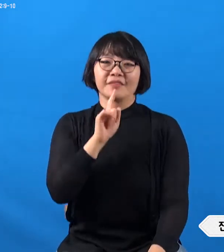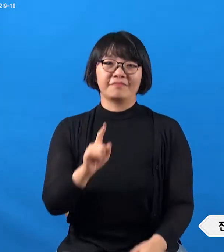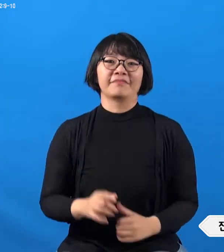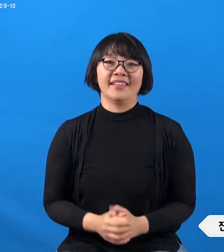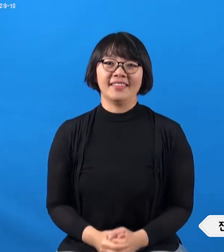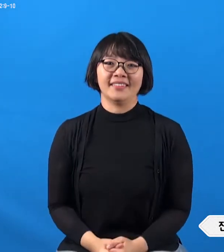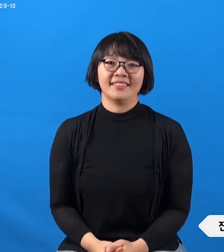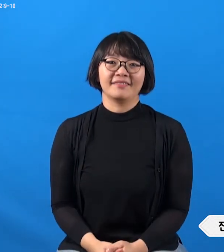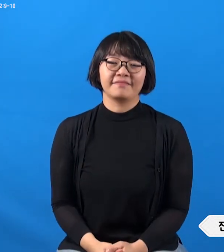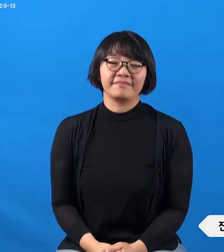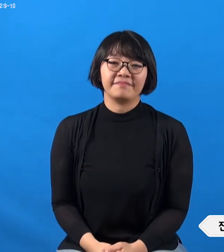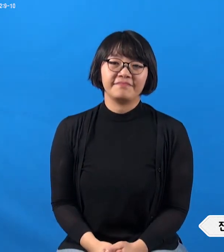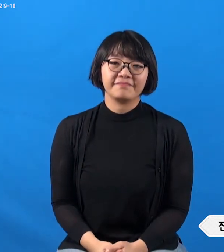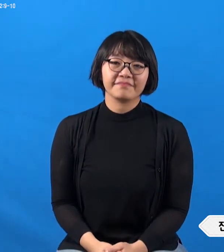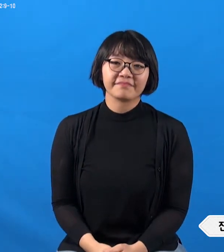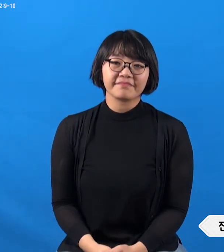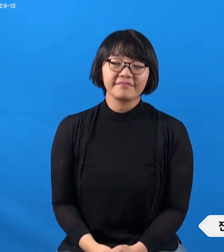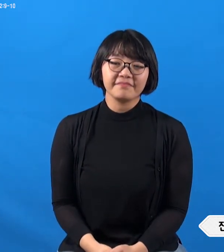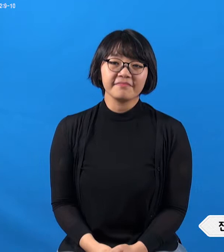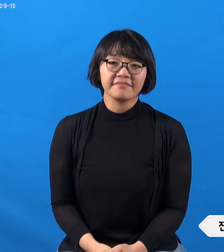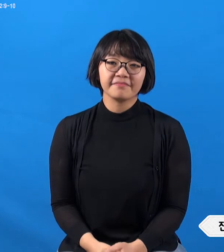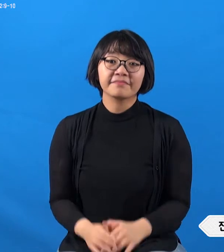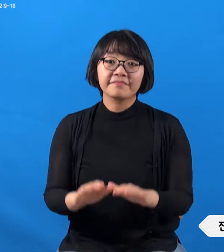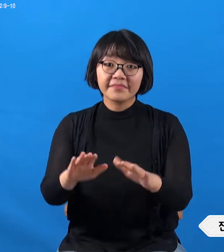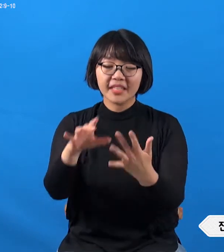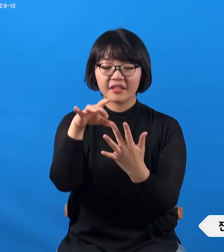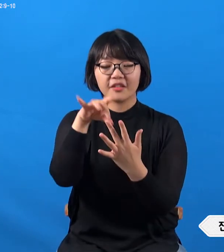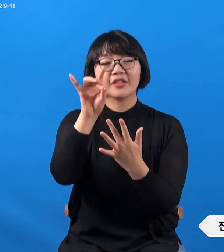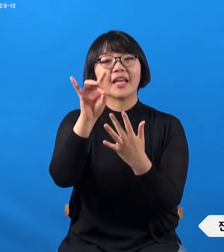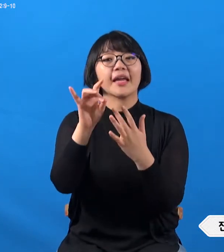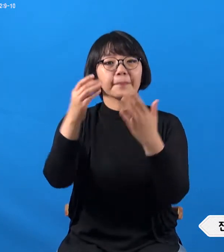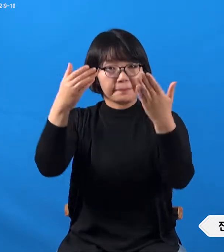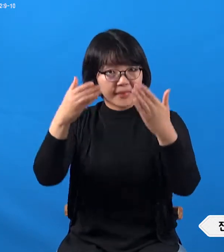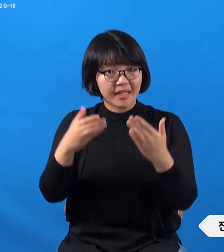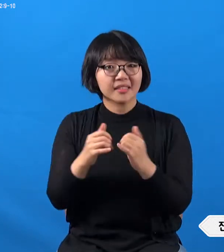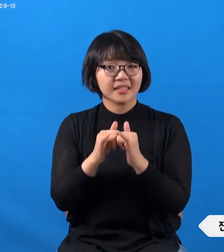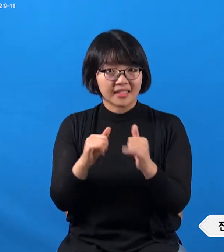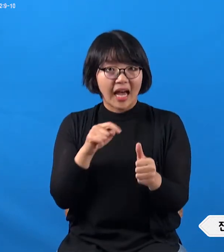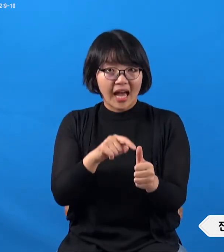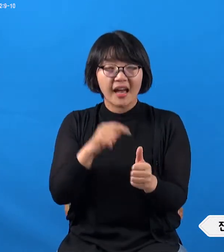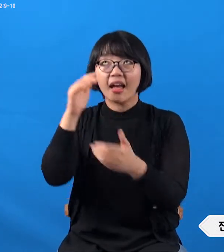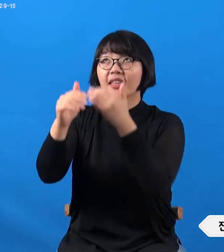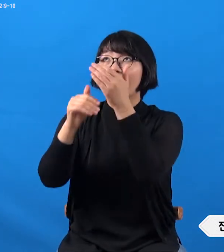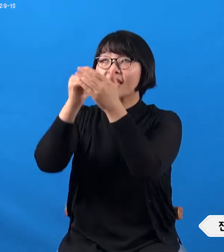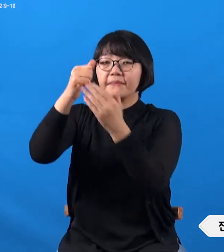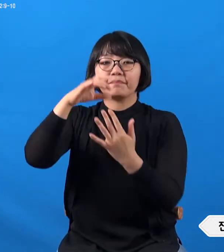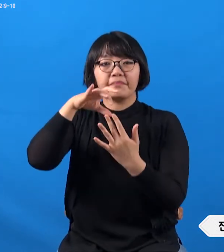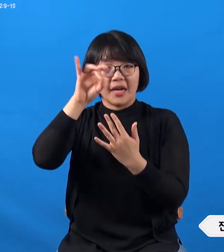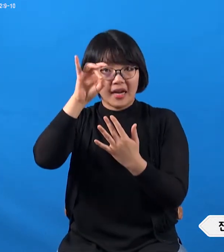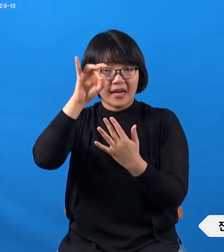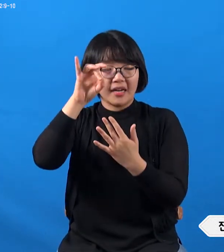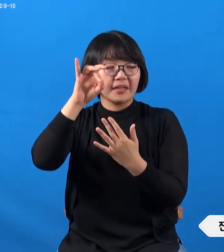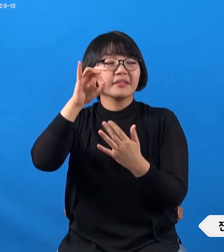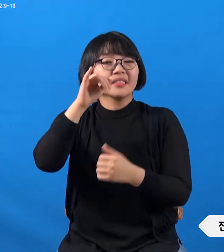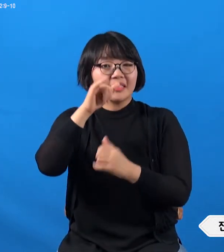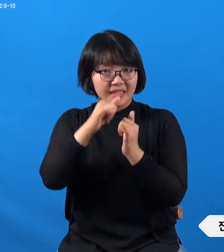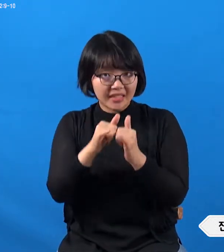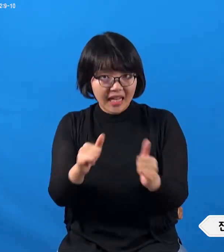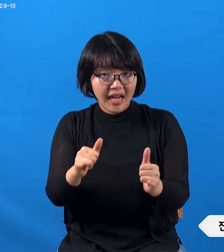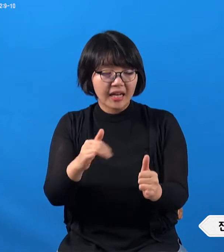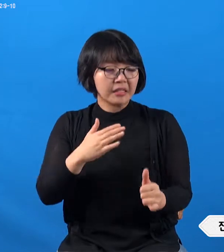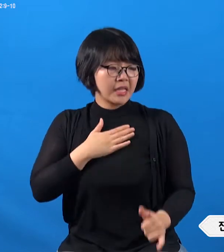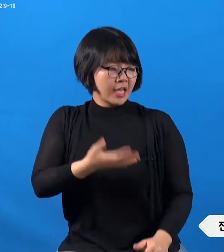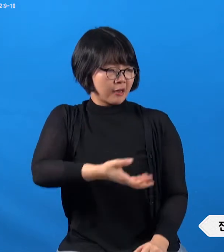긍휼을 받았다라고 말씀하시며 선택된 자, 하나님의 택하심을 입은 자,